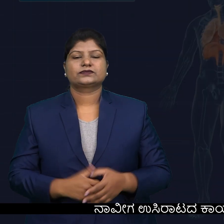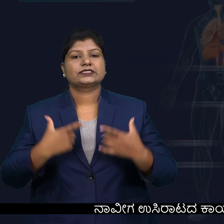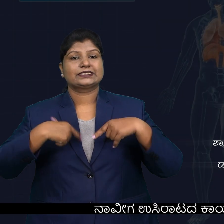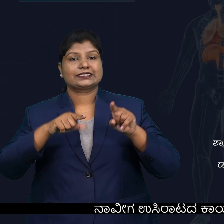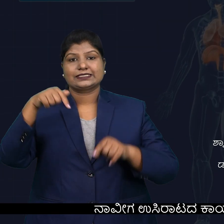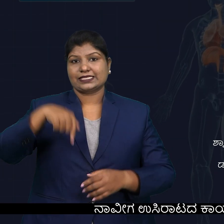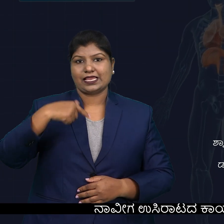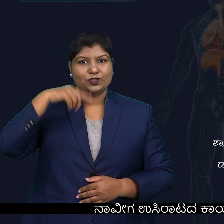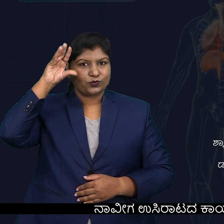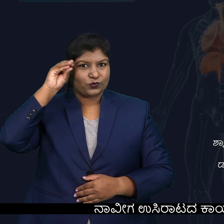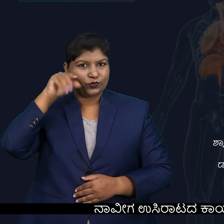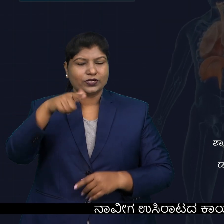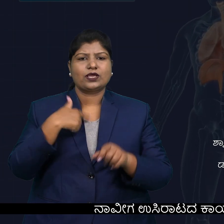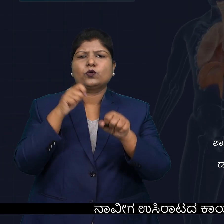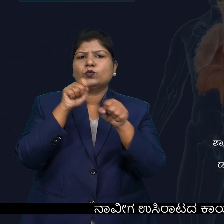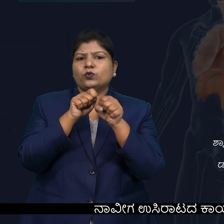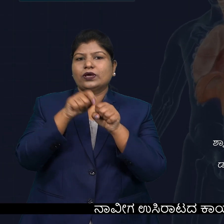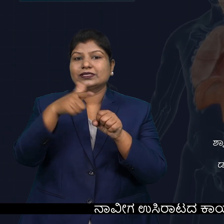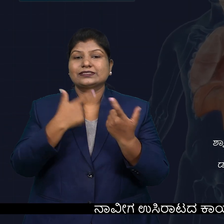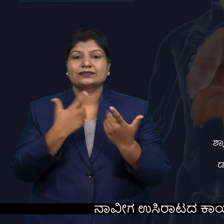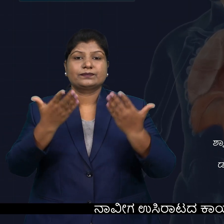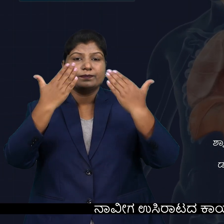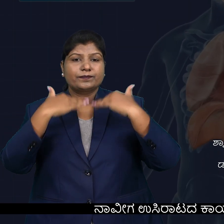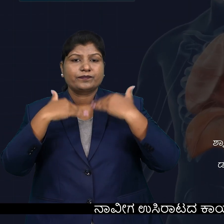ನಾವೀಗ ಉಸಿರಾಟದ ಕಾರ್ಯವಿಧಾನದ ಬಗ್ಗೆ ಕಲಿಯೋಣ.